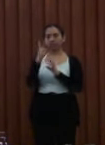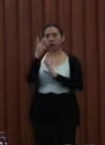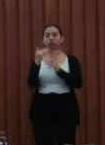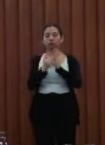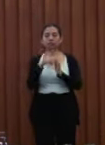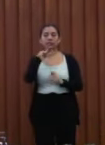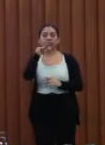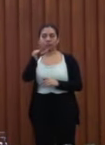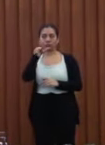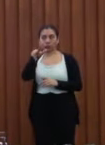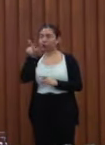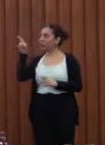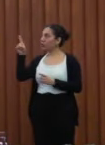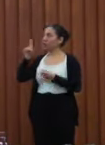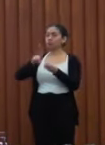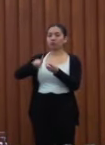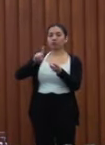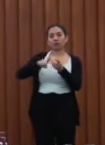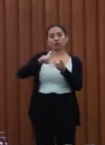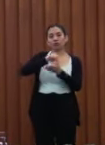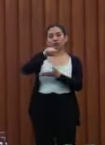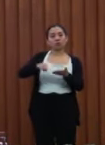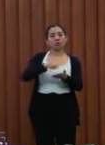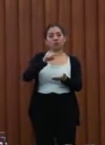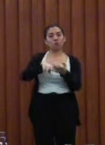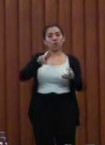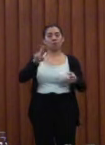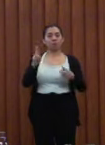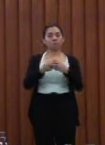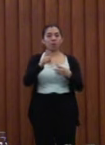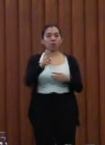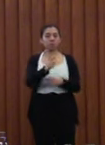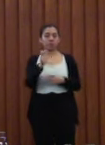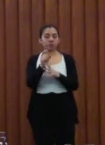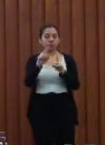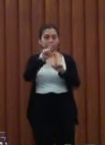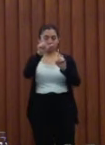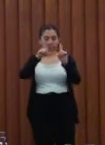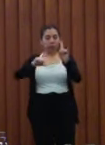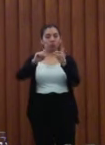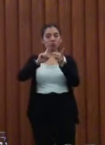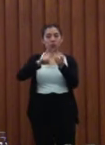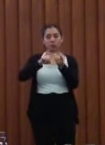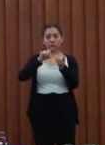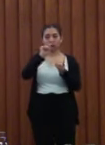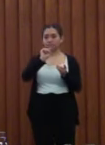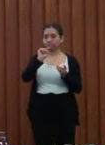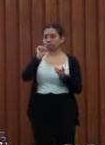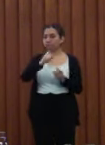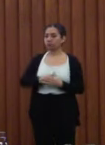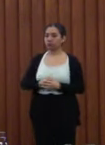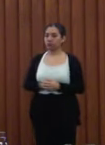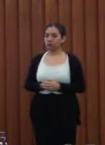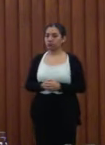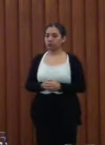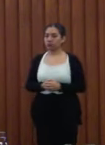fue asesinada. Entonces, si le podemos dar un clic a un punto, el que sea, por favor.